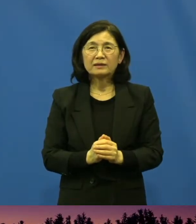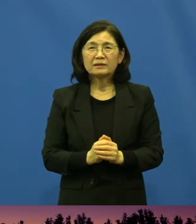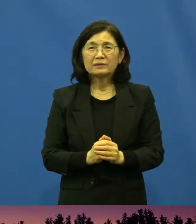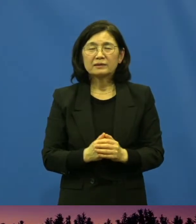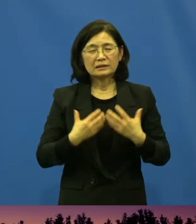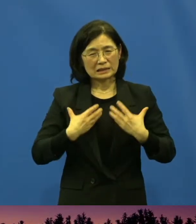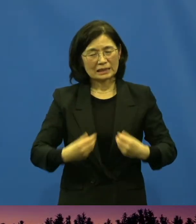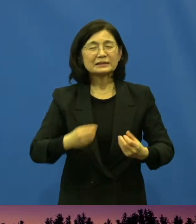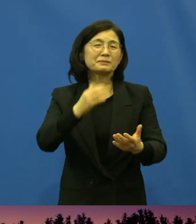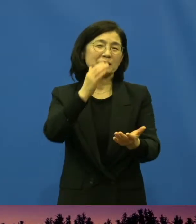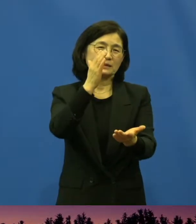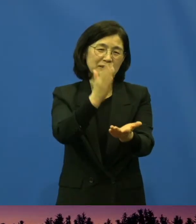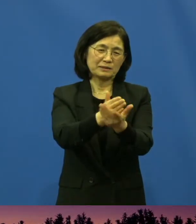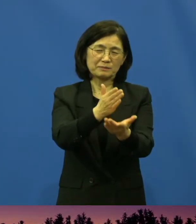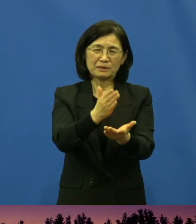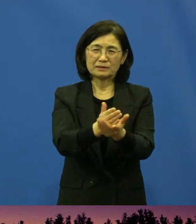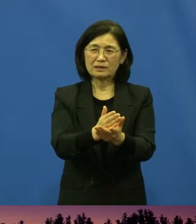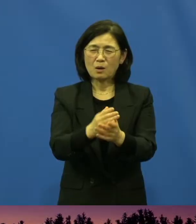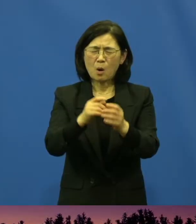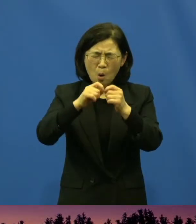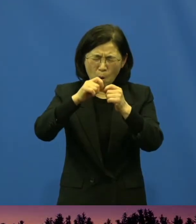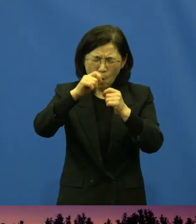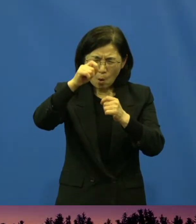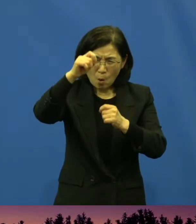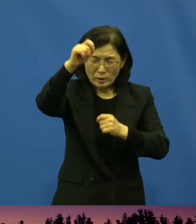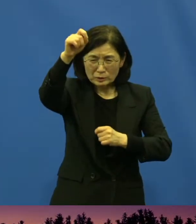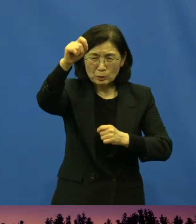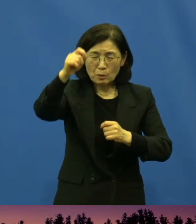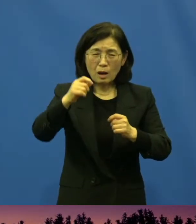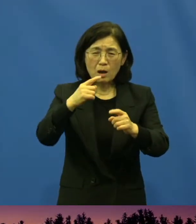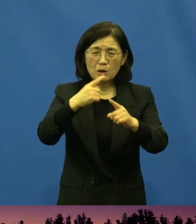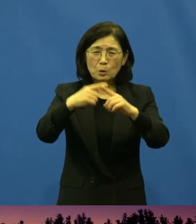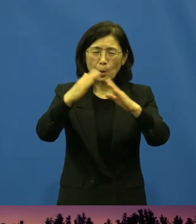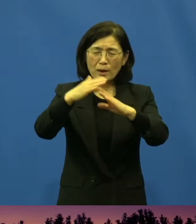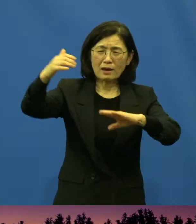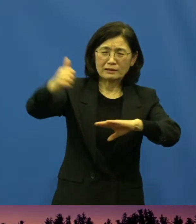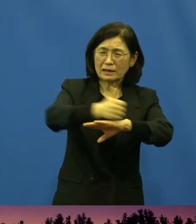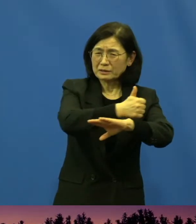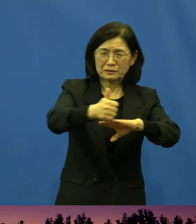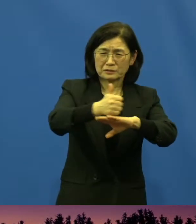안 변해서 다녀서 그렇게 변한 거예요.